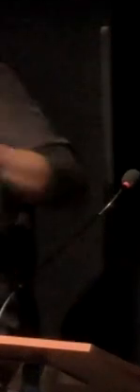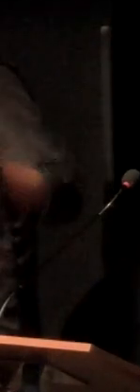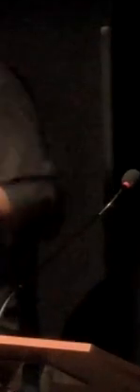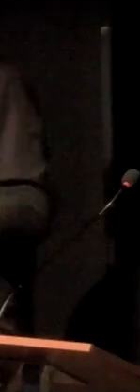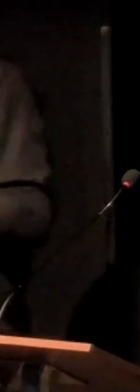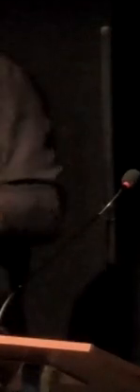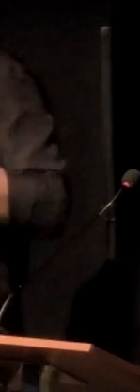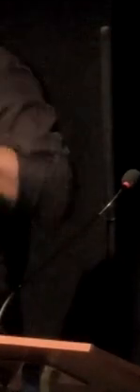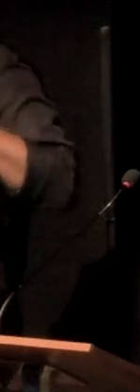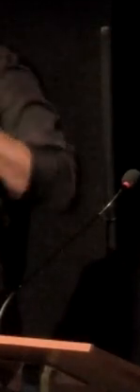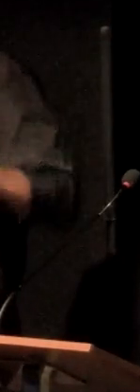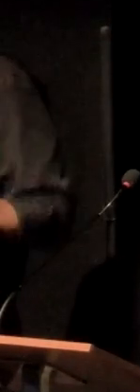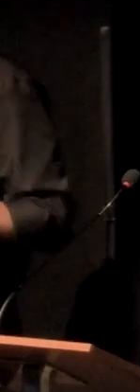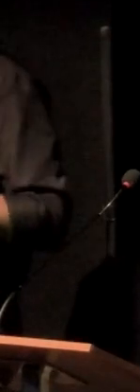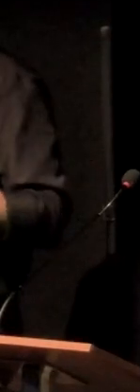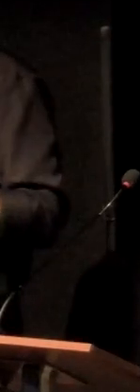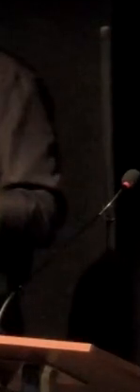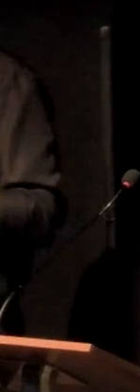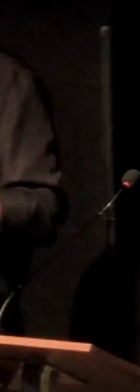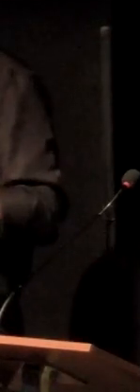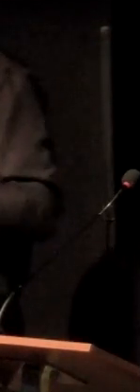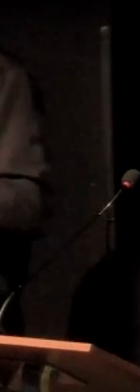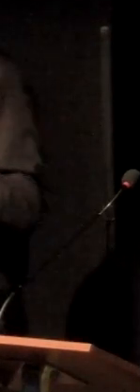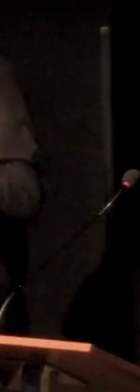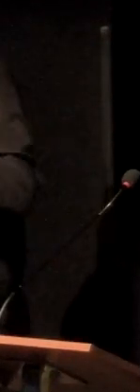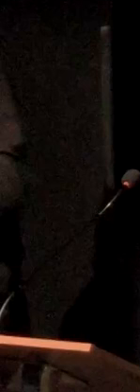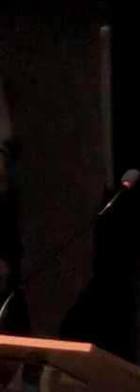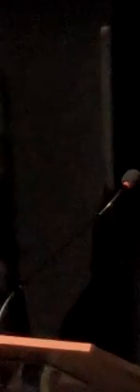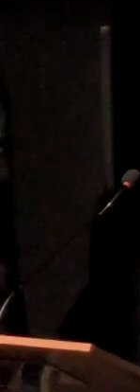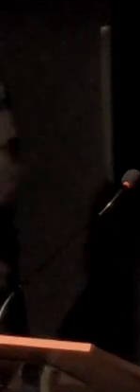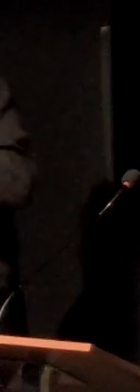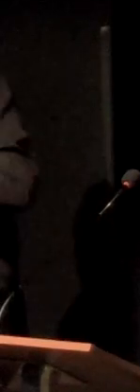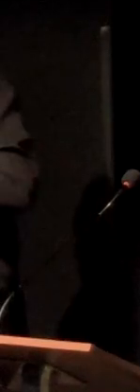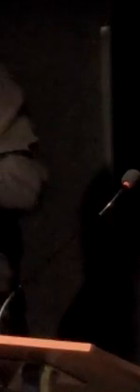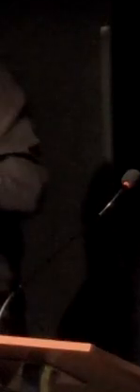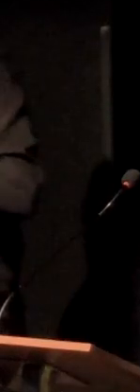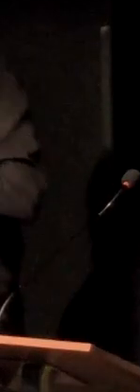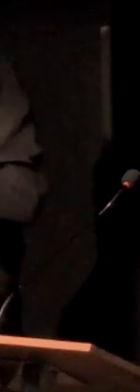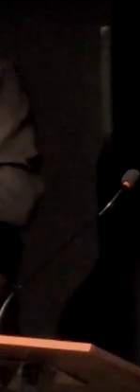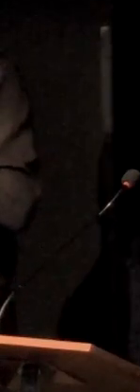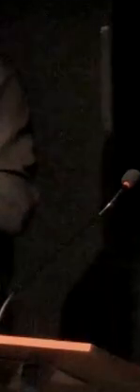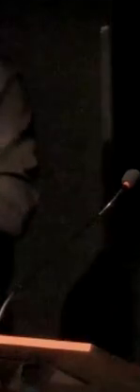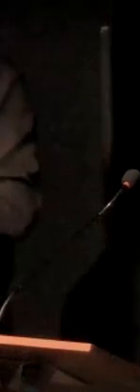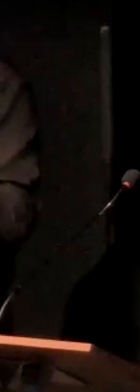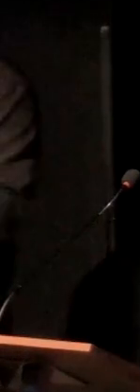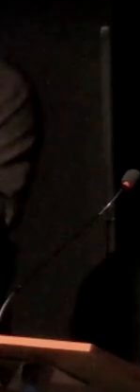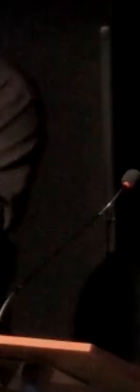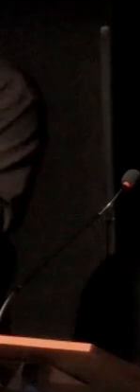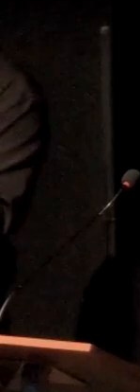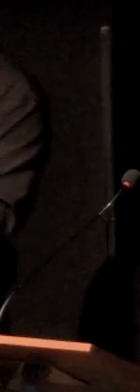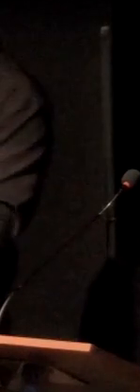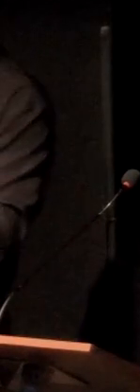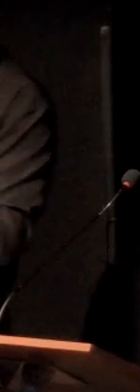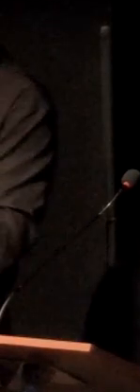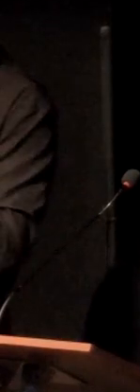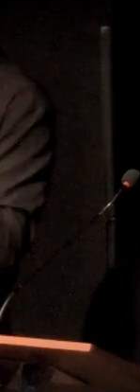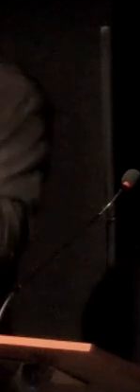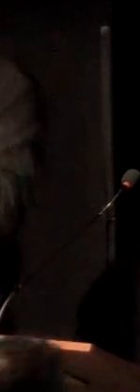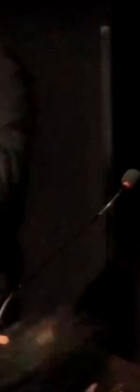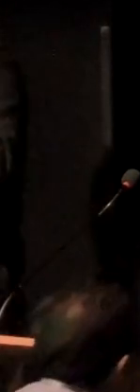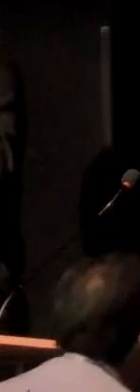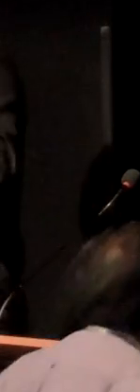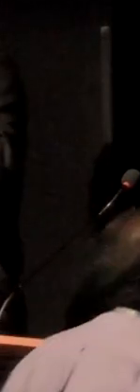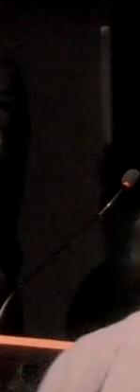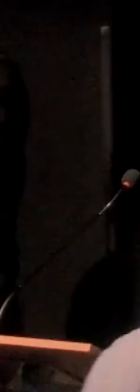a gente vai chamar a resolução 6 de nova né que ela já não é tão nova assim né mas ela começou no auge da pandemia